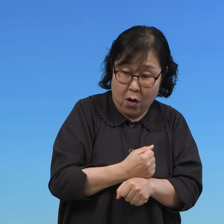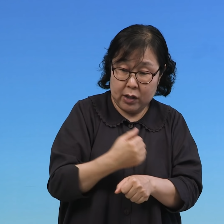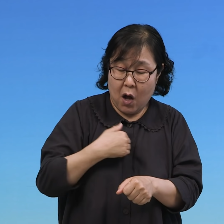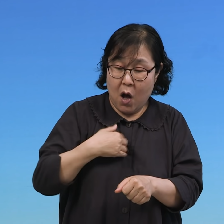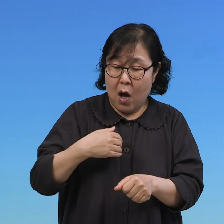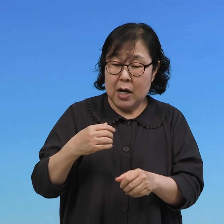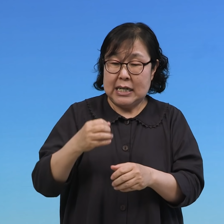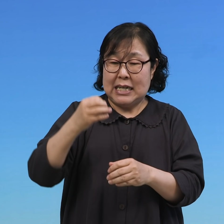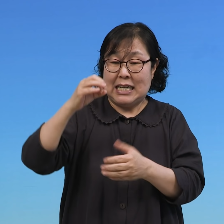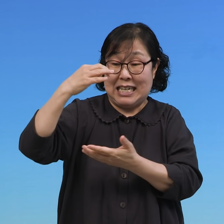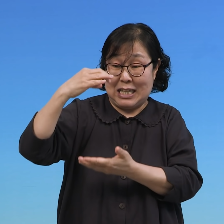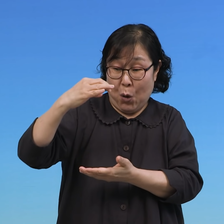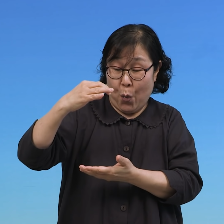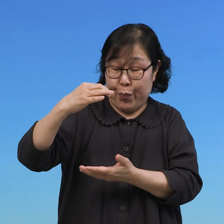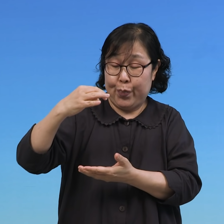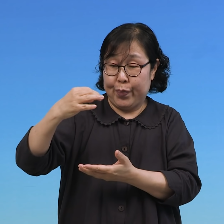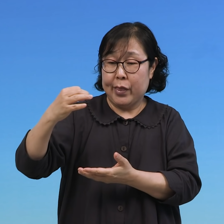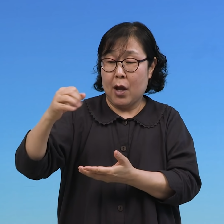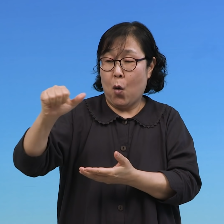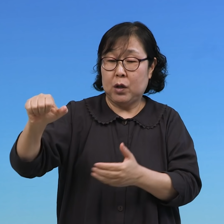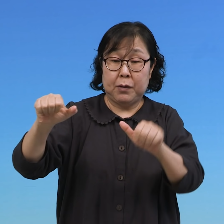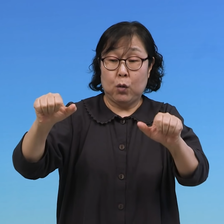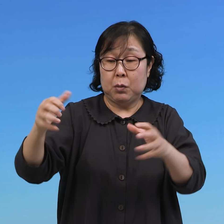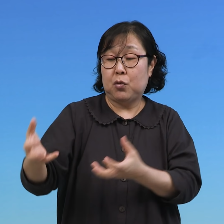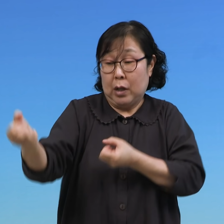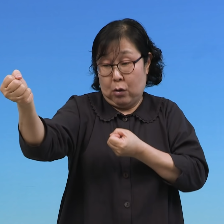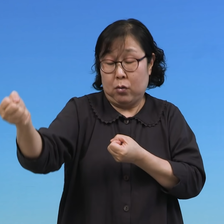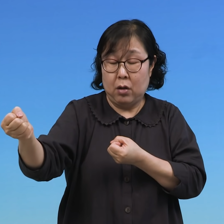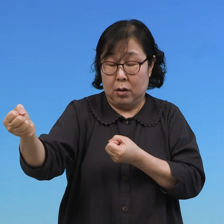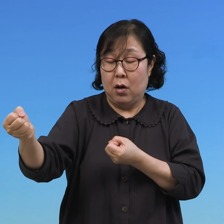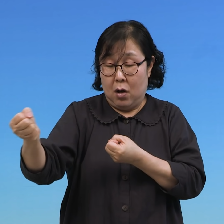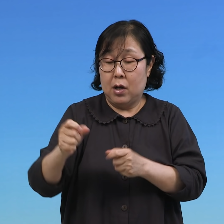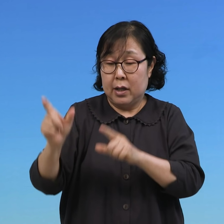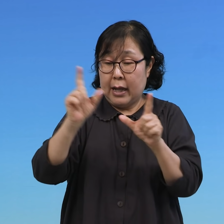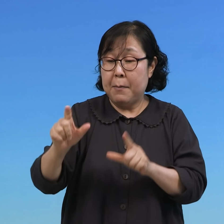이 장면이 자꾸 있지도 않은 일인데 상상이 되는 거예요.